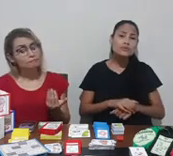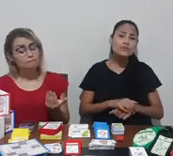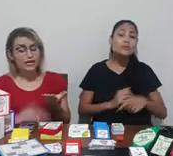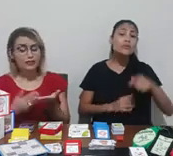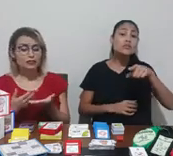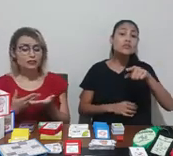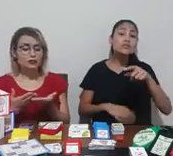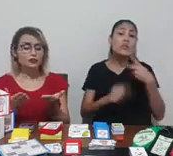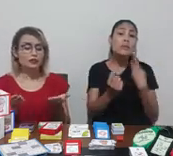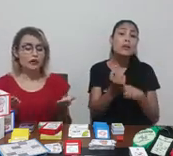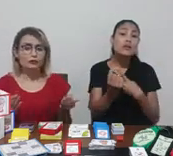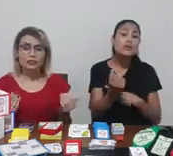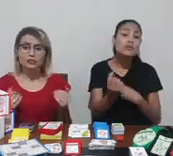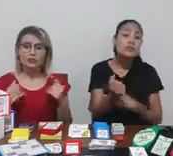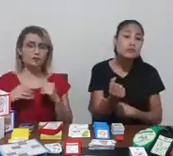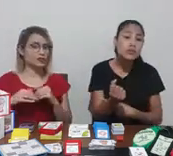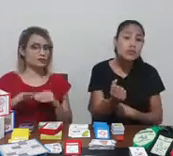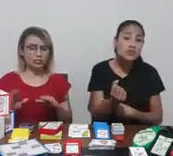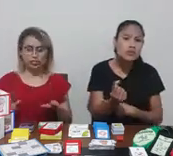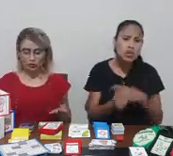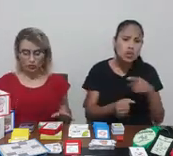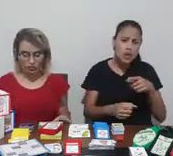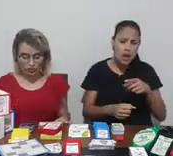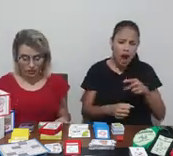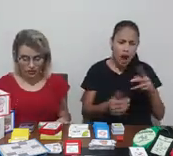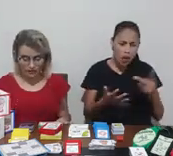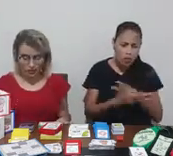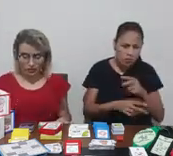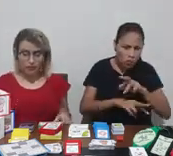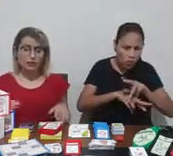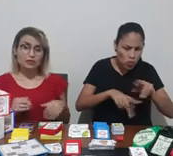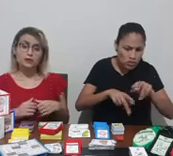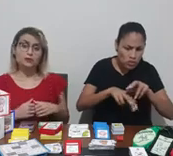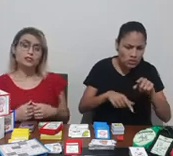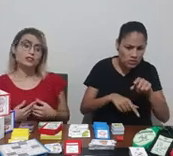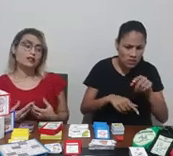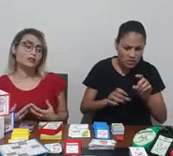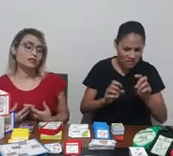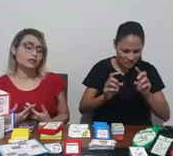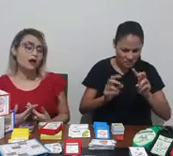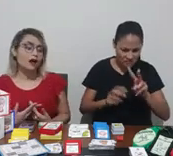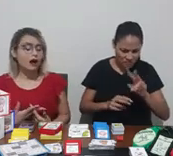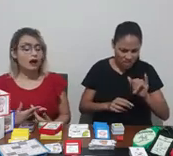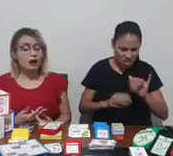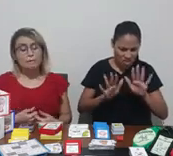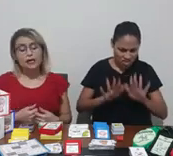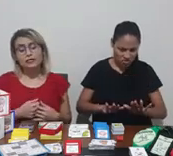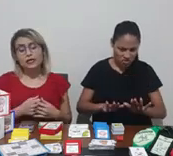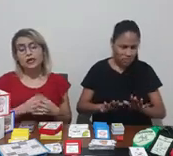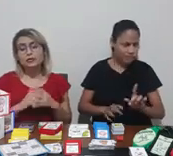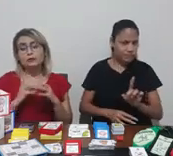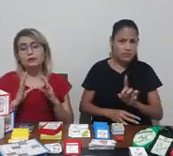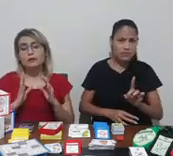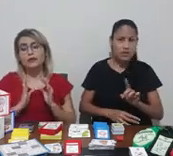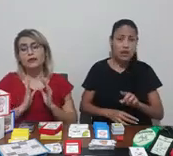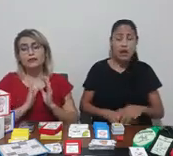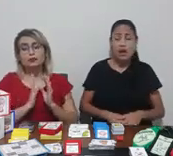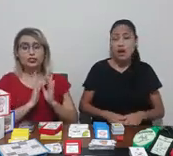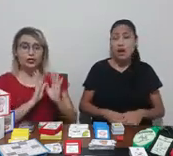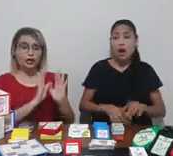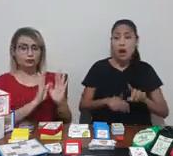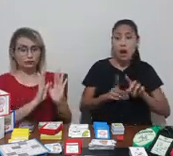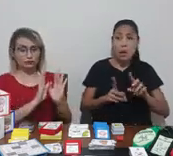E mediante a tudo que está acontecendo, você vai deixar como está? E aí as pessoas diziam assim, mas é